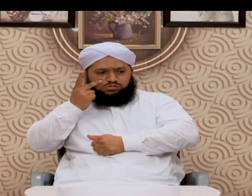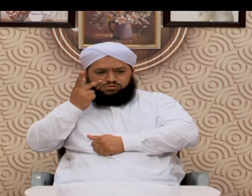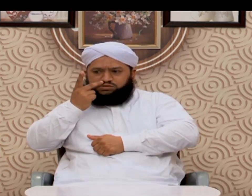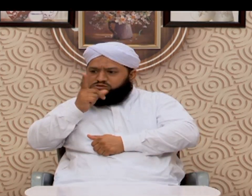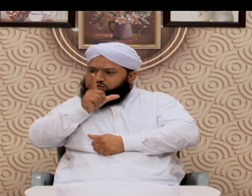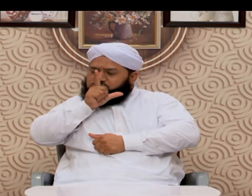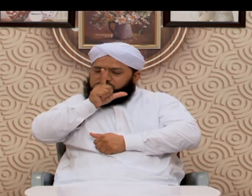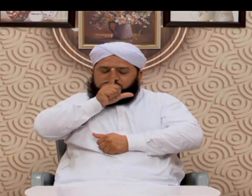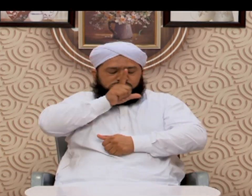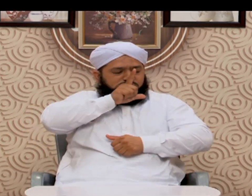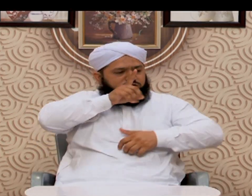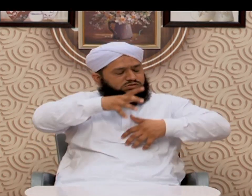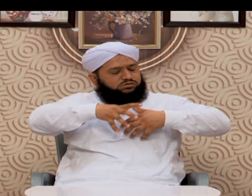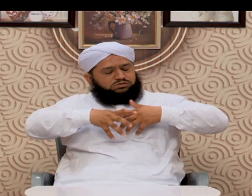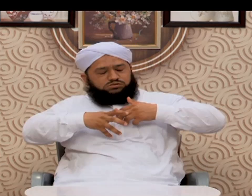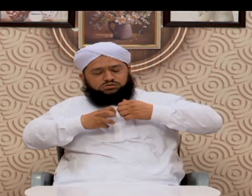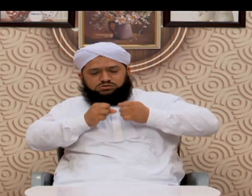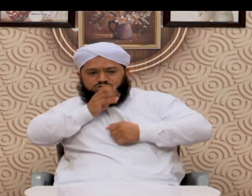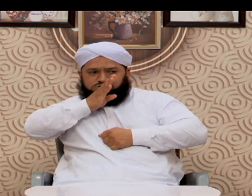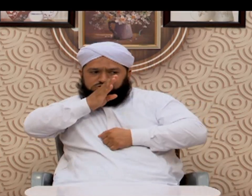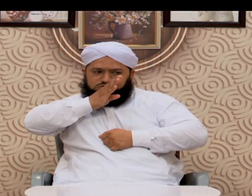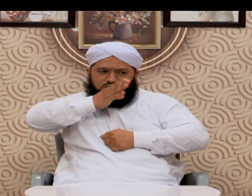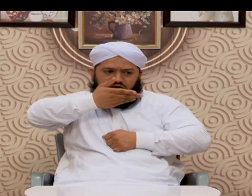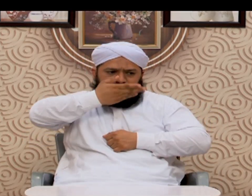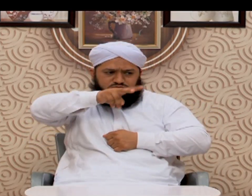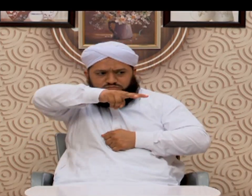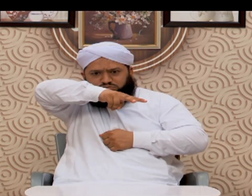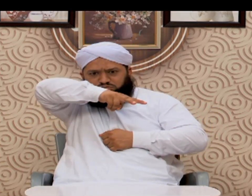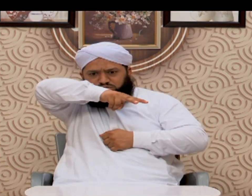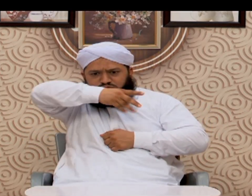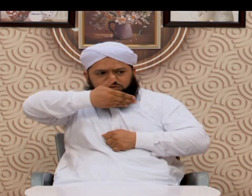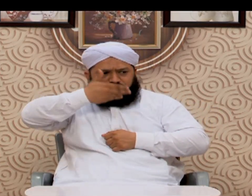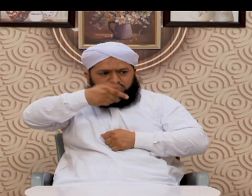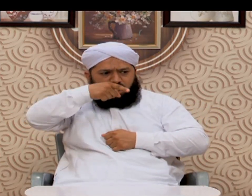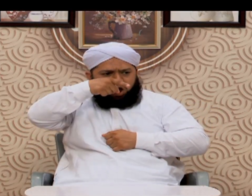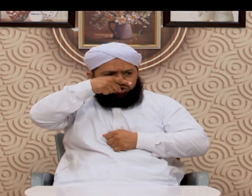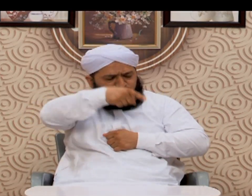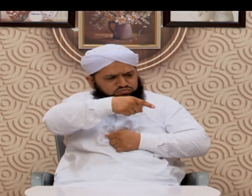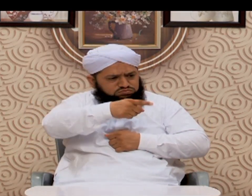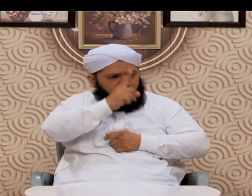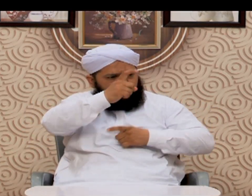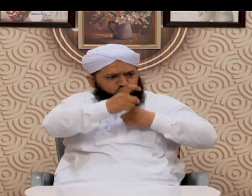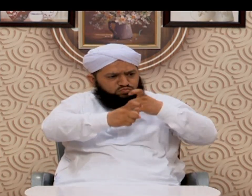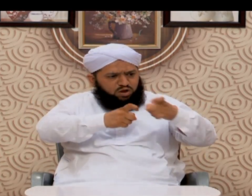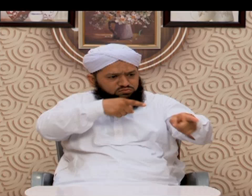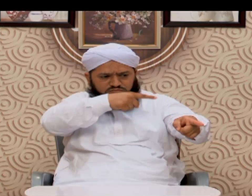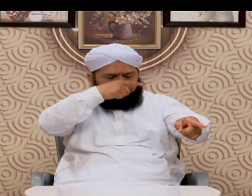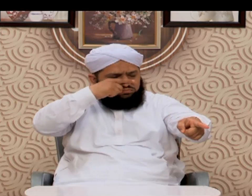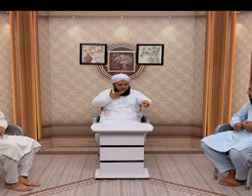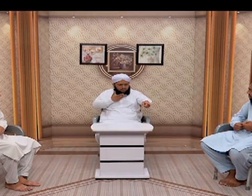باہر ہو گئے اور نہایت غضبناک اور زہریلی نظروں سے گھور گھور کر کہا کہ اے خدا کے دشمن، تو خدا